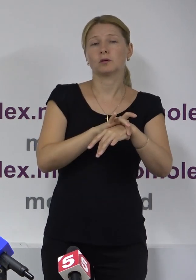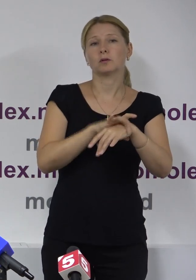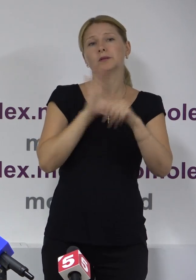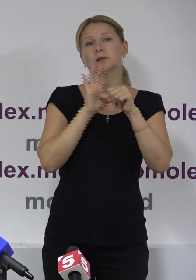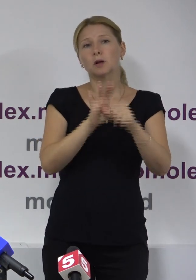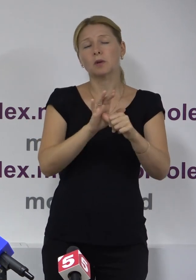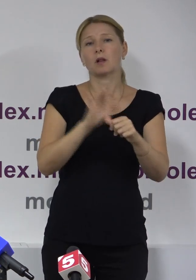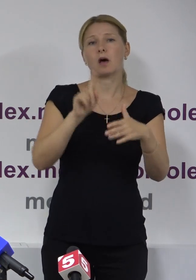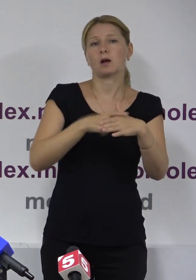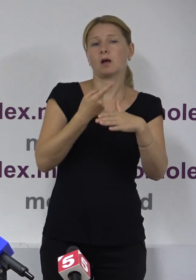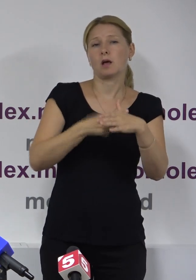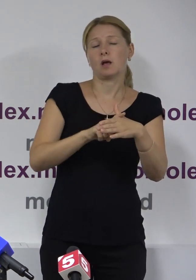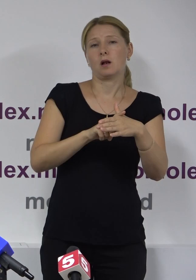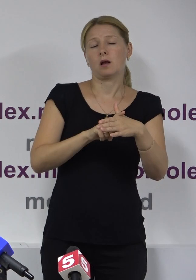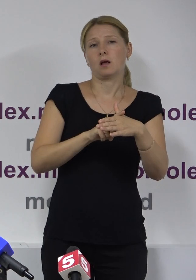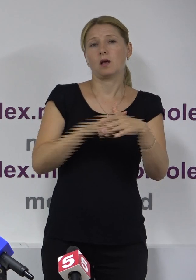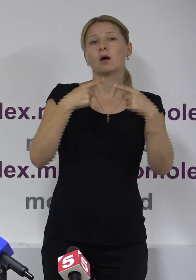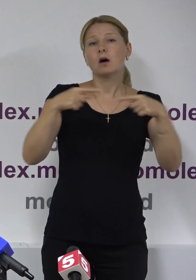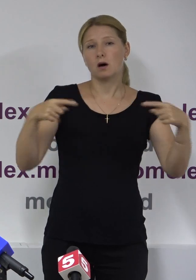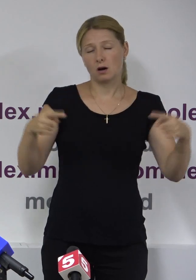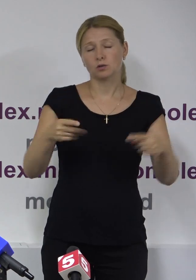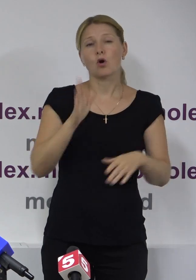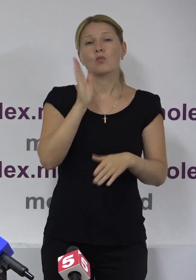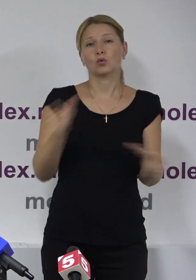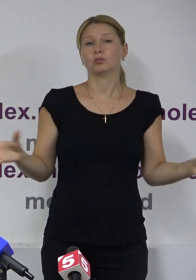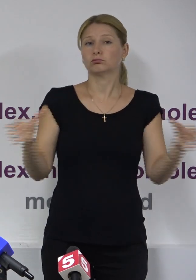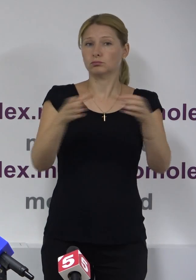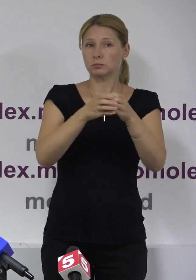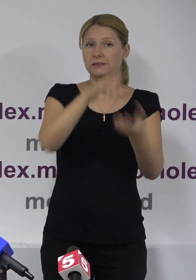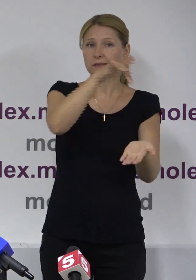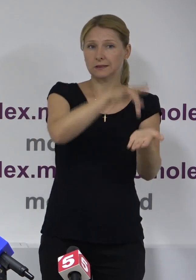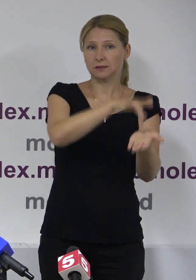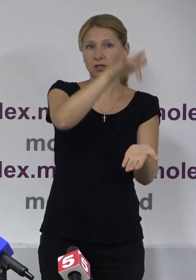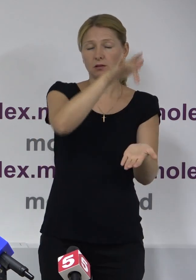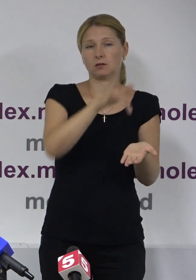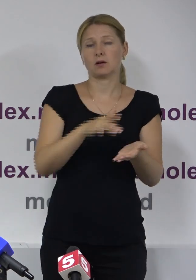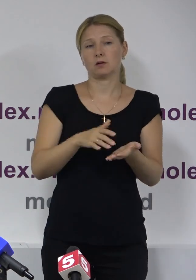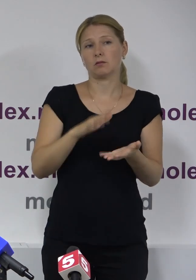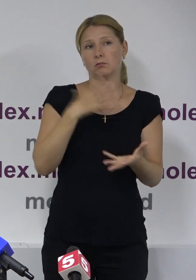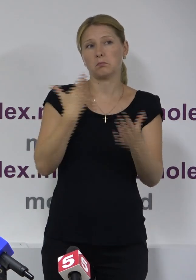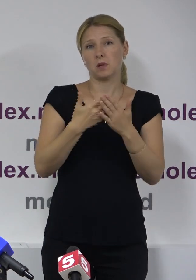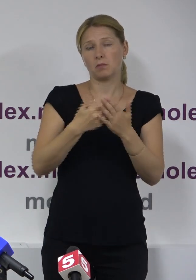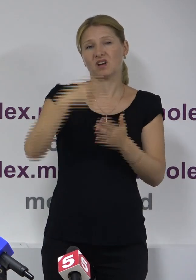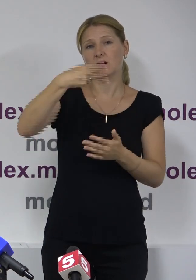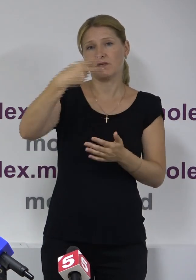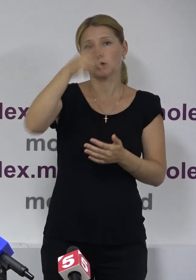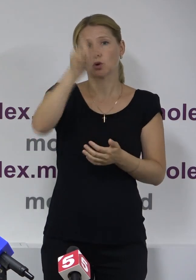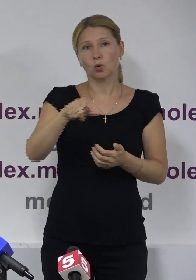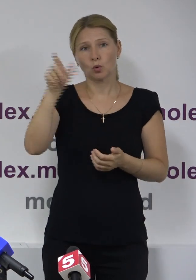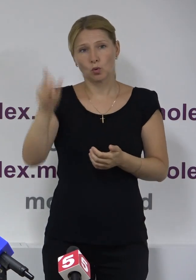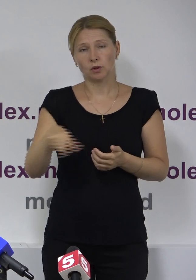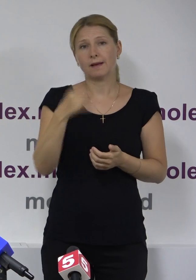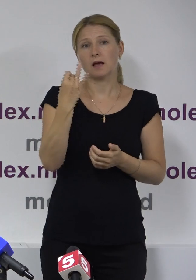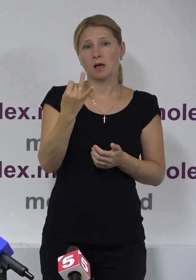de observare va fi compusă din echipa centrală a misiunii, care cuprinde în jur de 20 de persoane. De